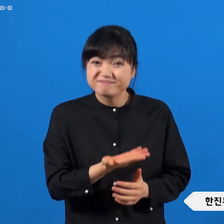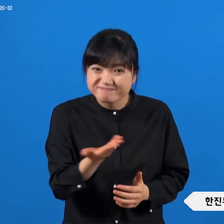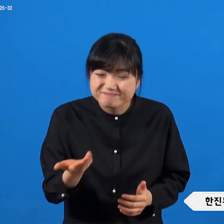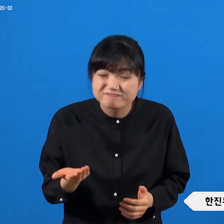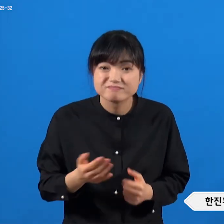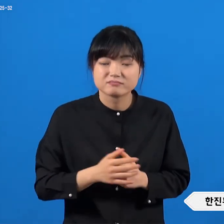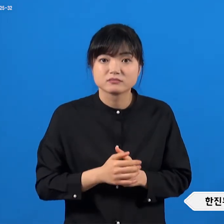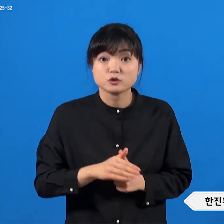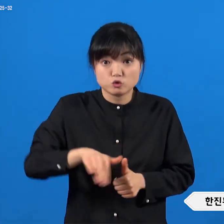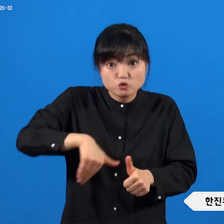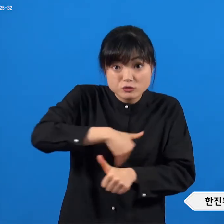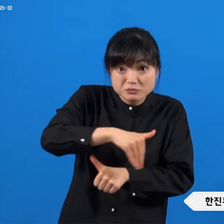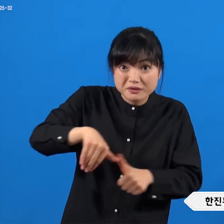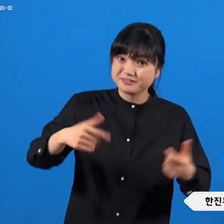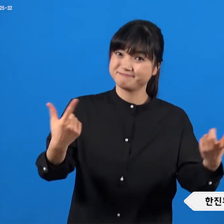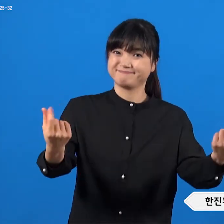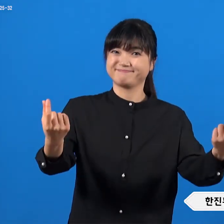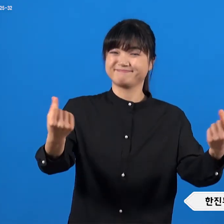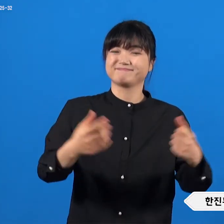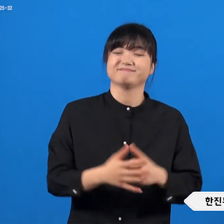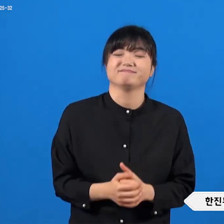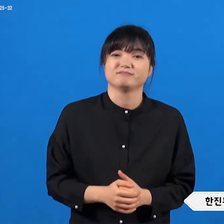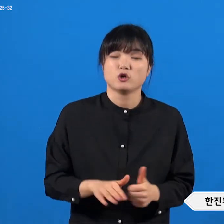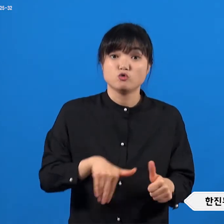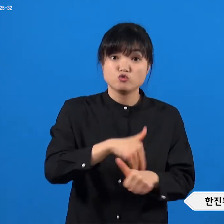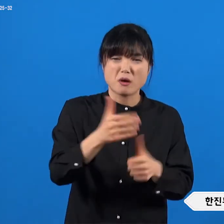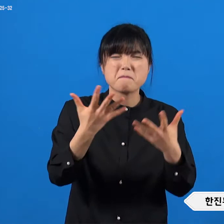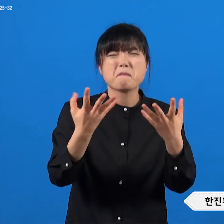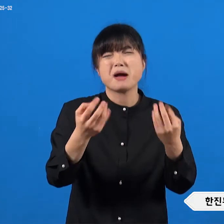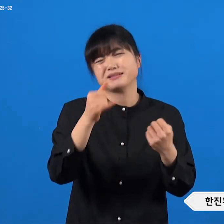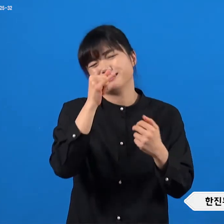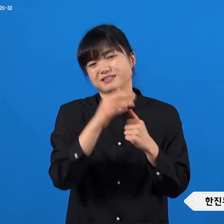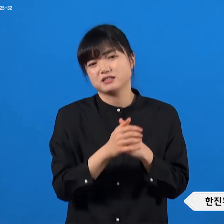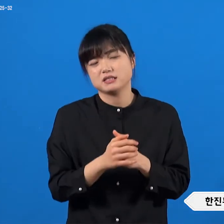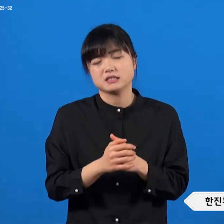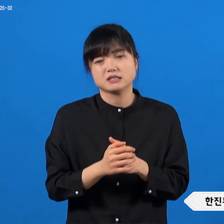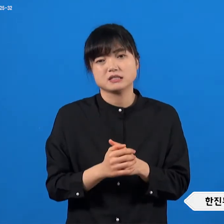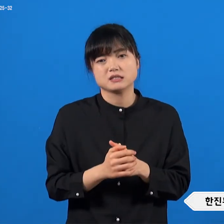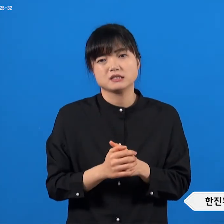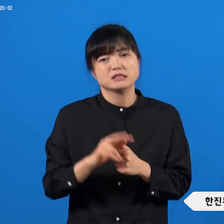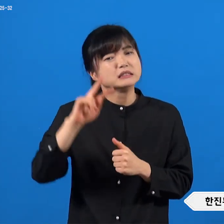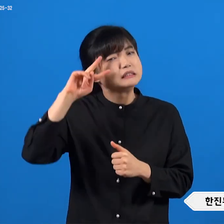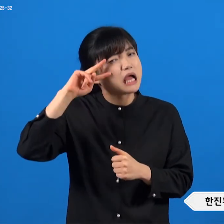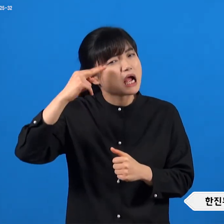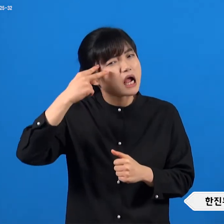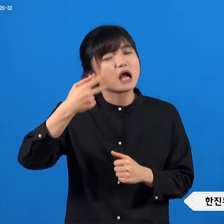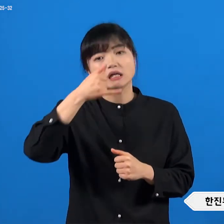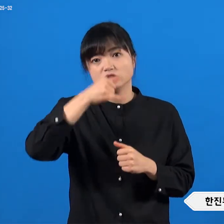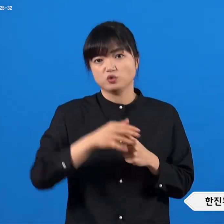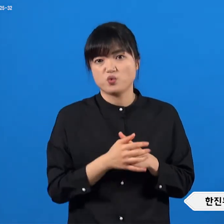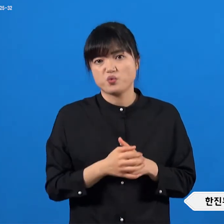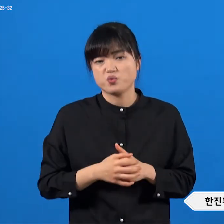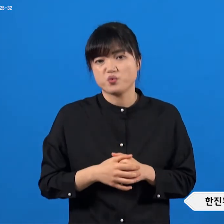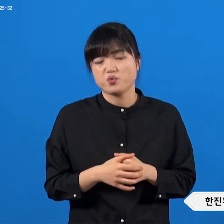그런데 여러분, 우리 주위에도 이런 잘못된 공로식에 사로잡히는 사람들이